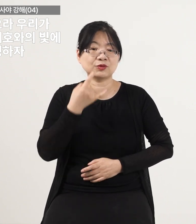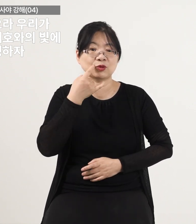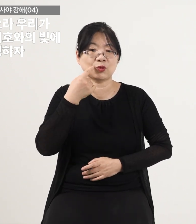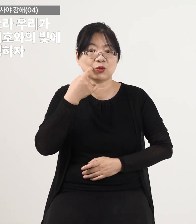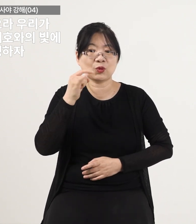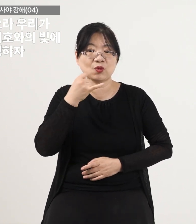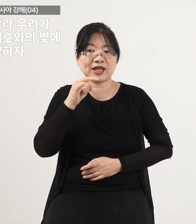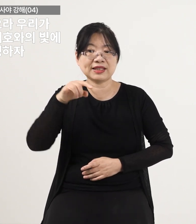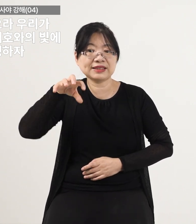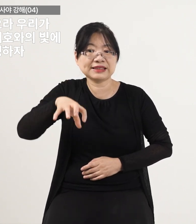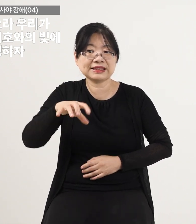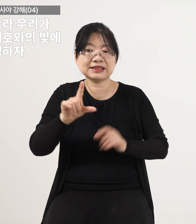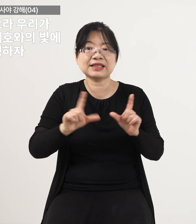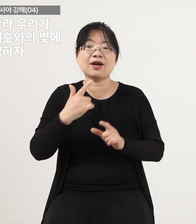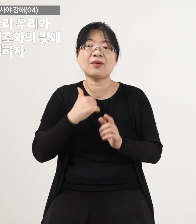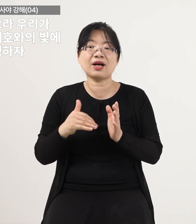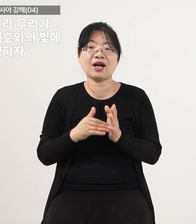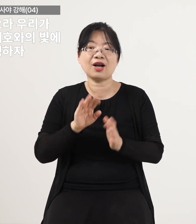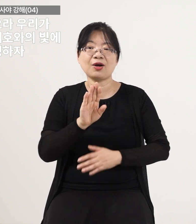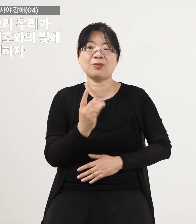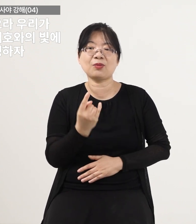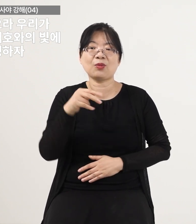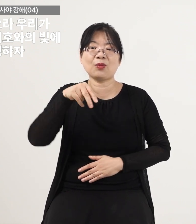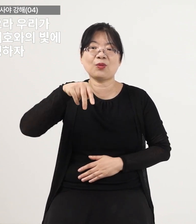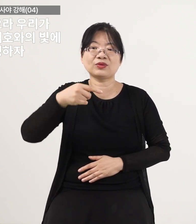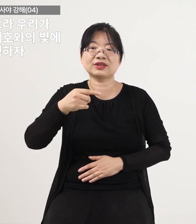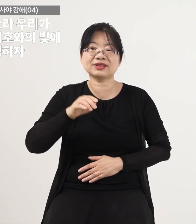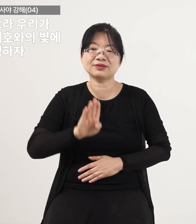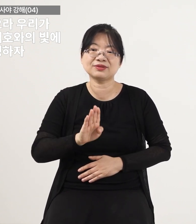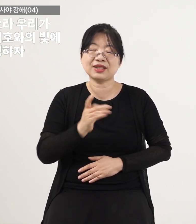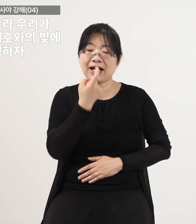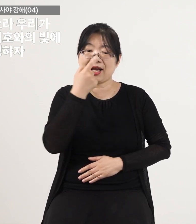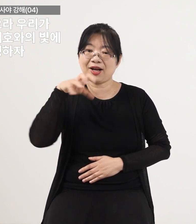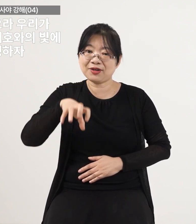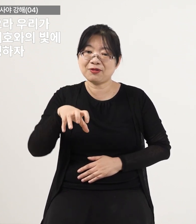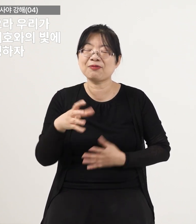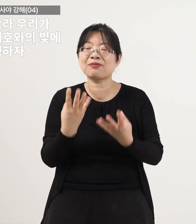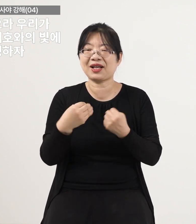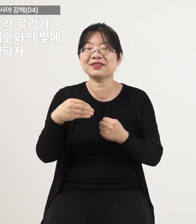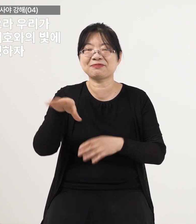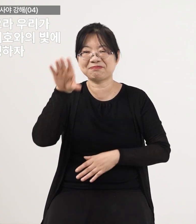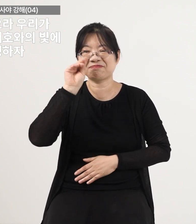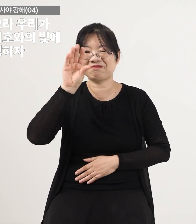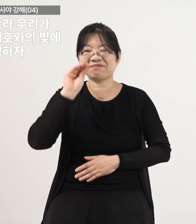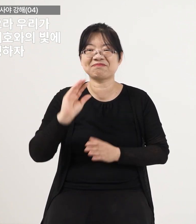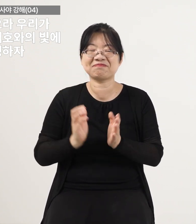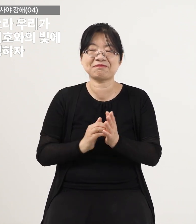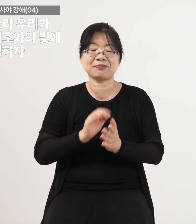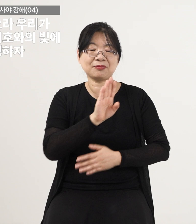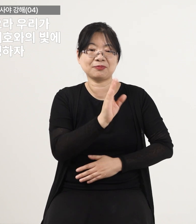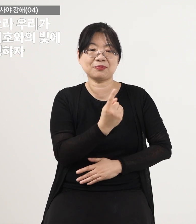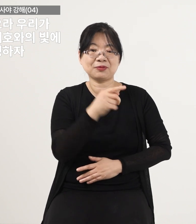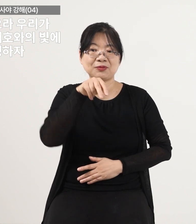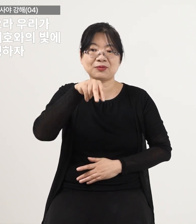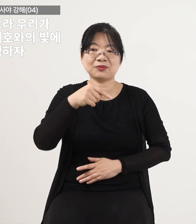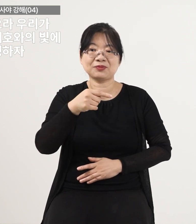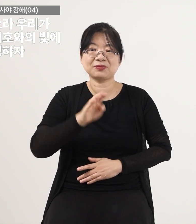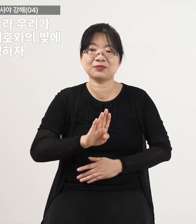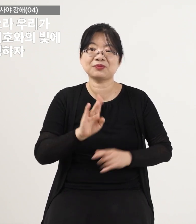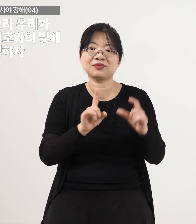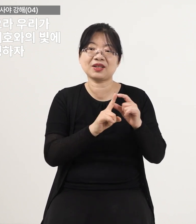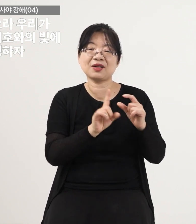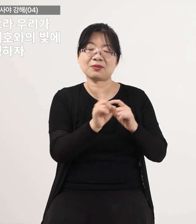좀 살아봐서 보습학원이라는 학원을 많이 봤어요. 보습이 뭡니까? 뭐